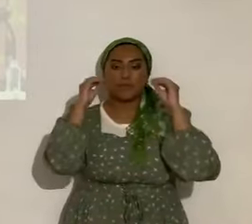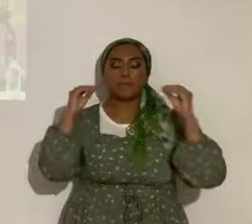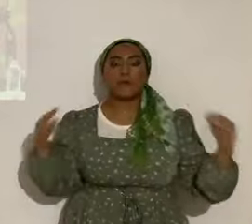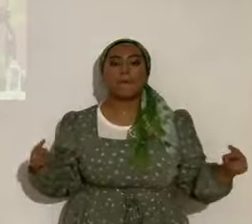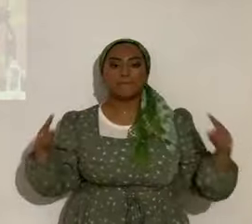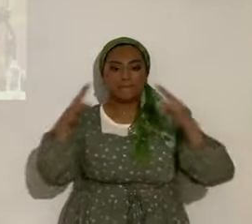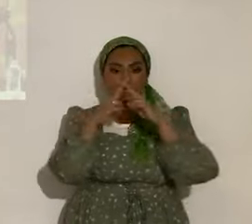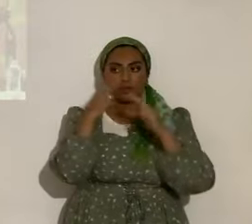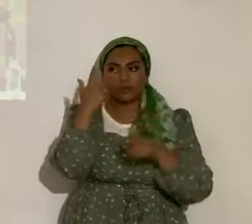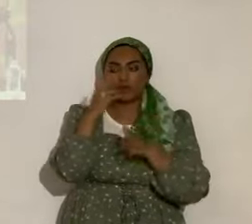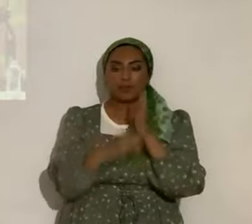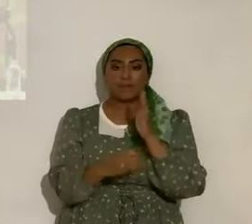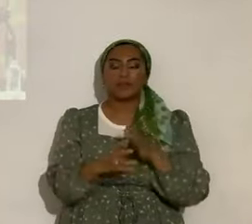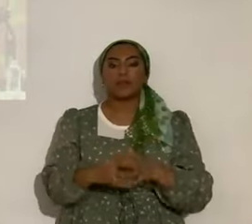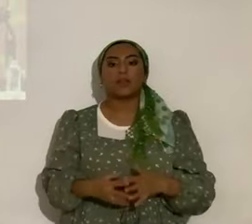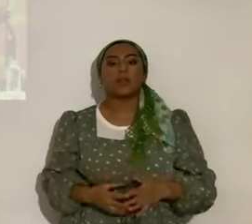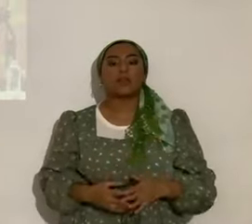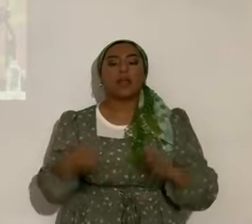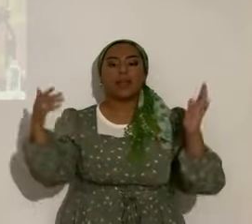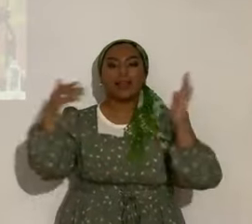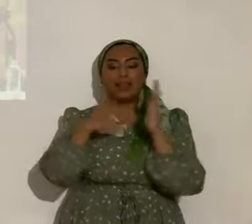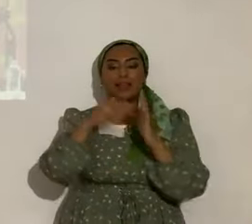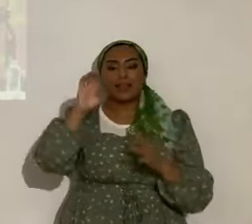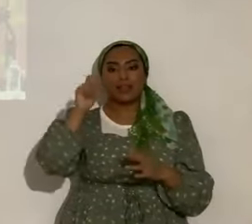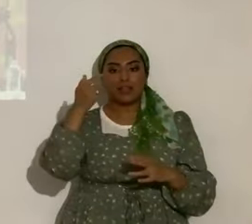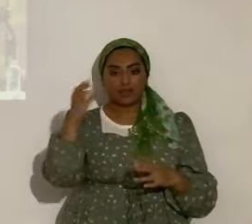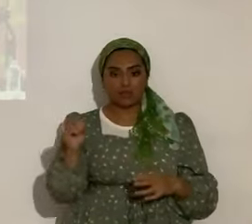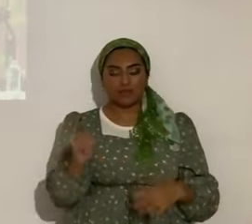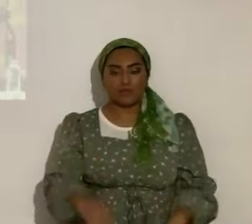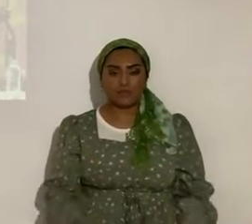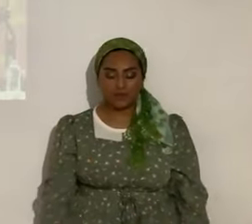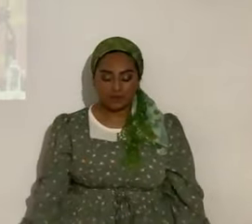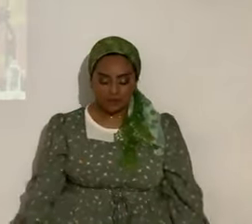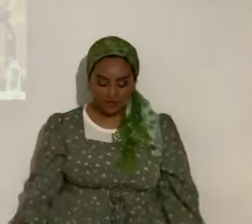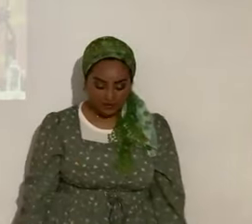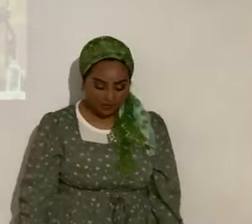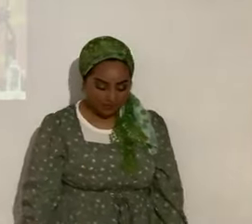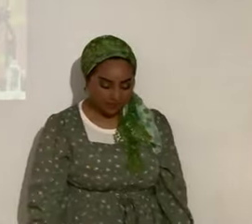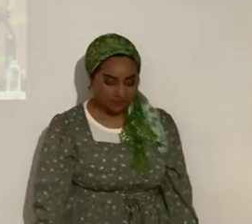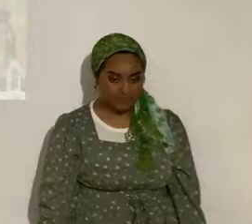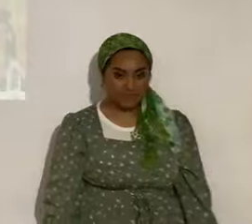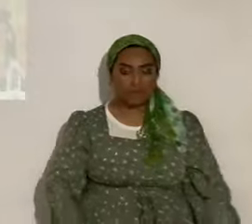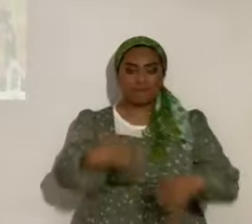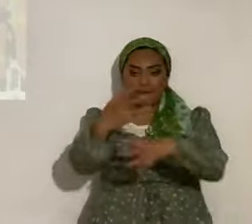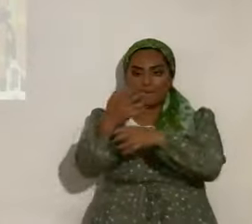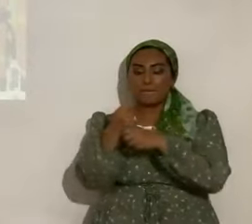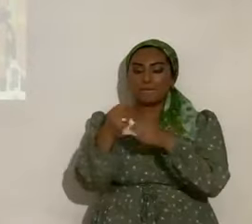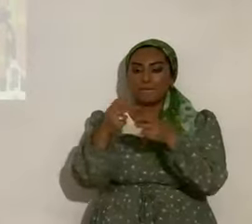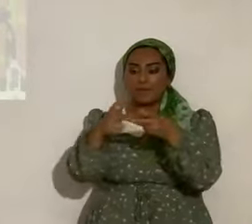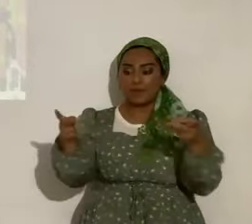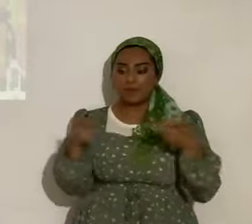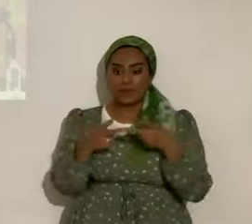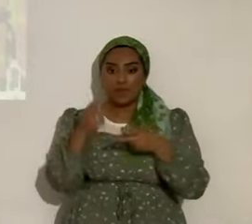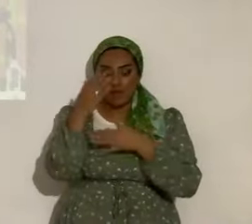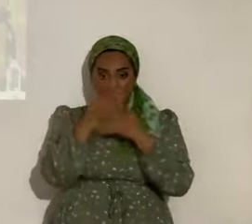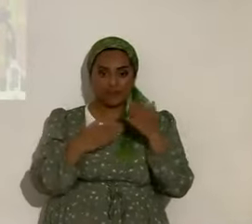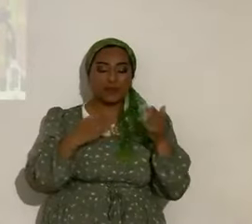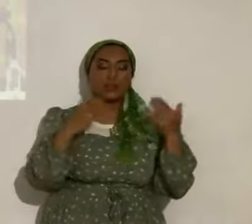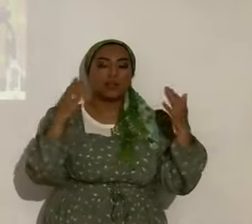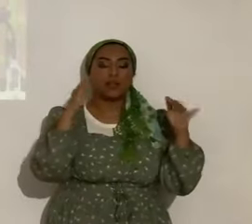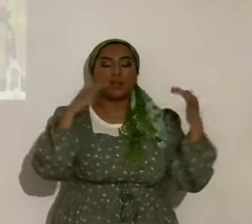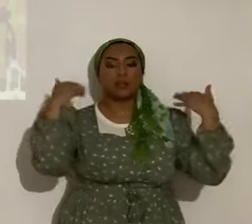bueno, son tres capítulos, contra el ego. Entonces, a ver, heredaremos la tierra, algunos como